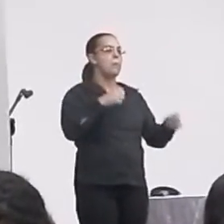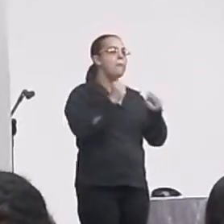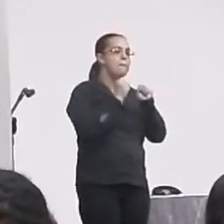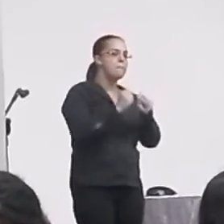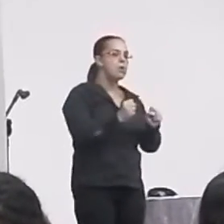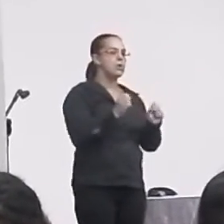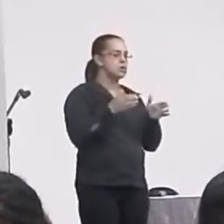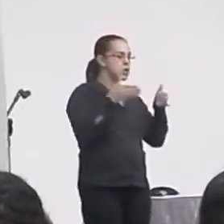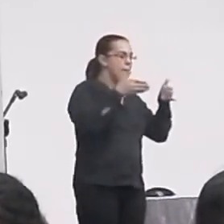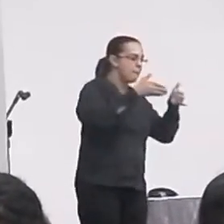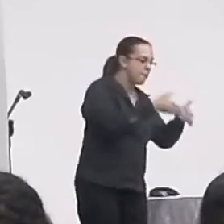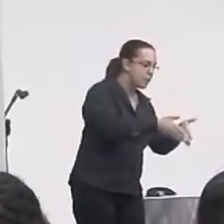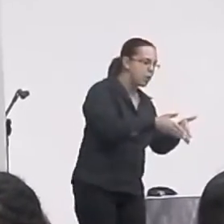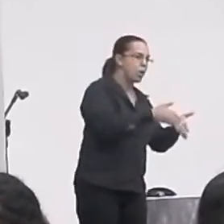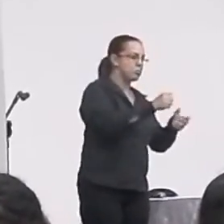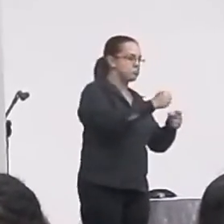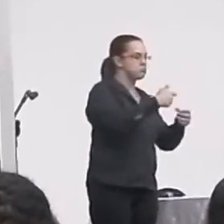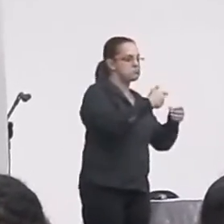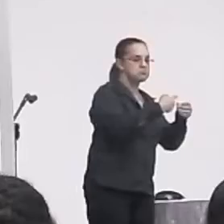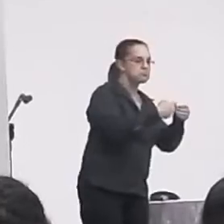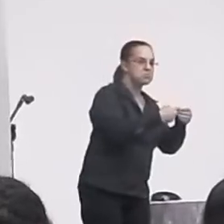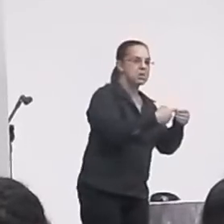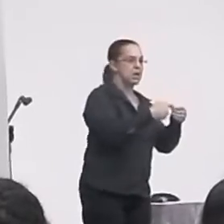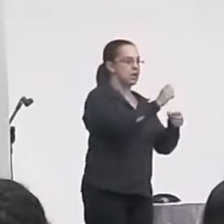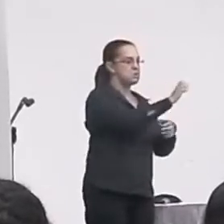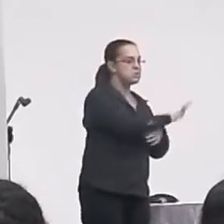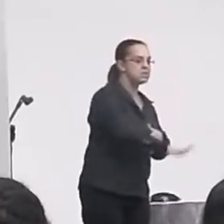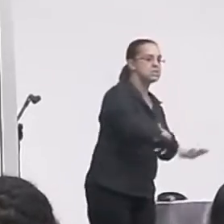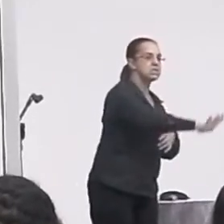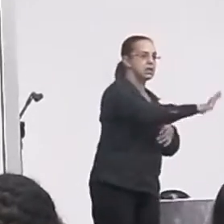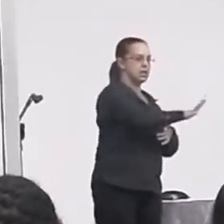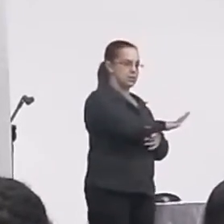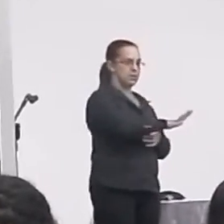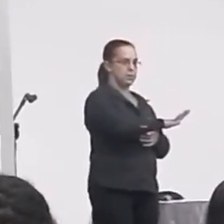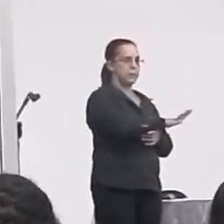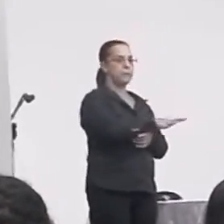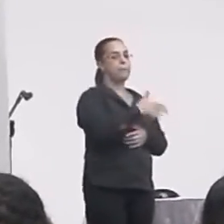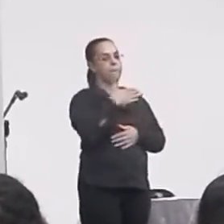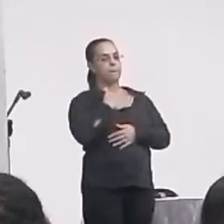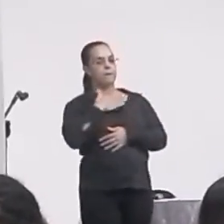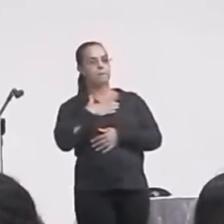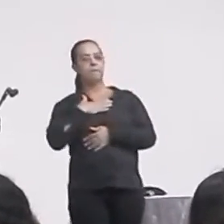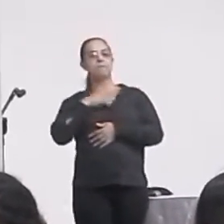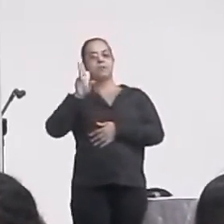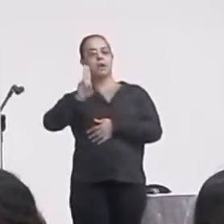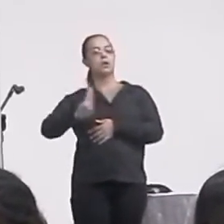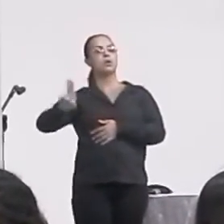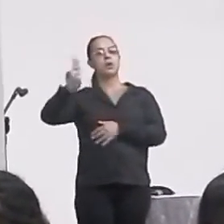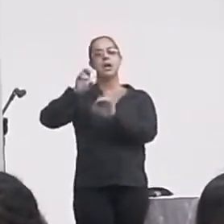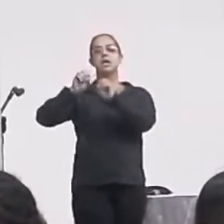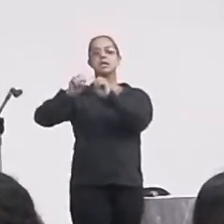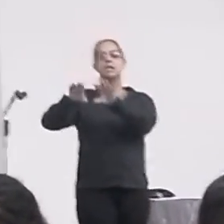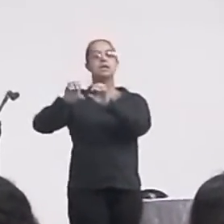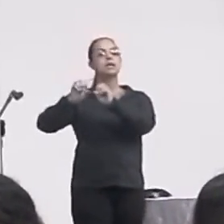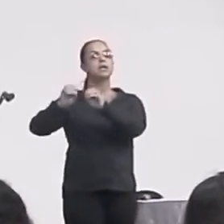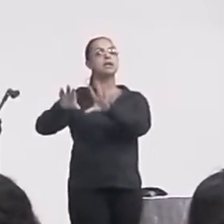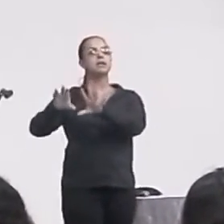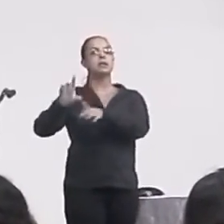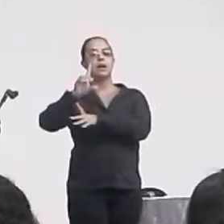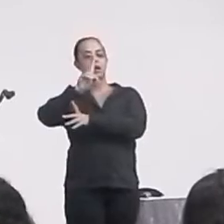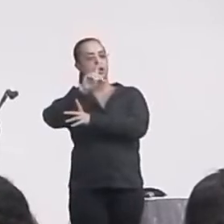Dante. Dante, também no Dante, no século XIII, tem um lugar muito central. São Agostinho tem um lugar